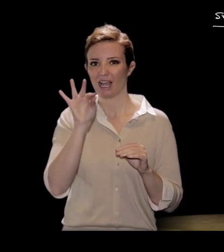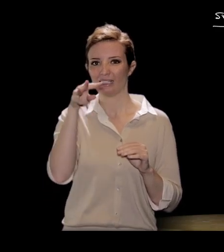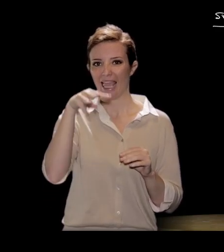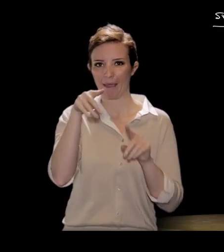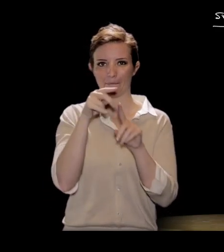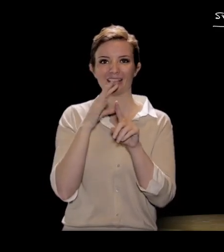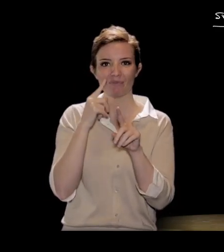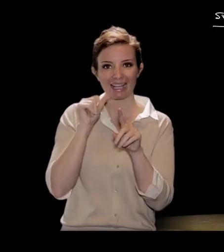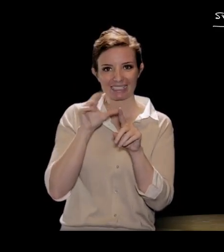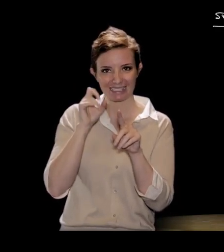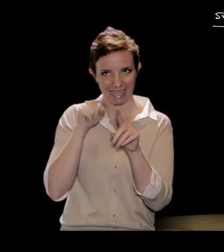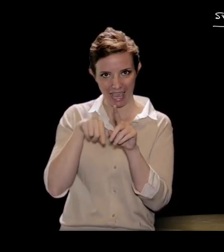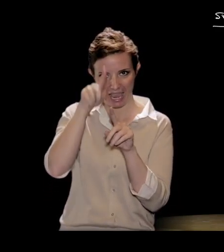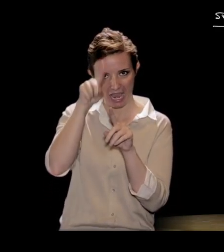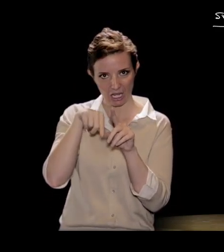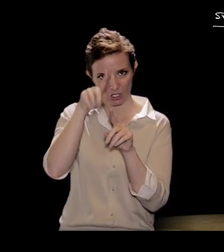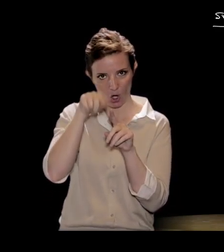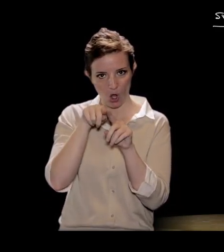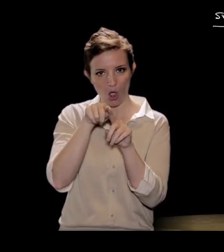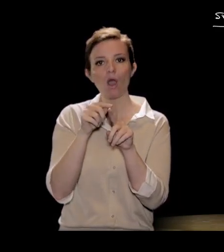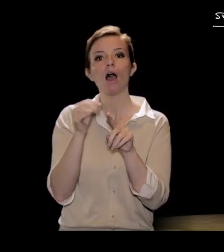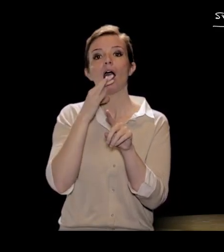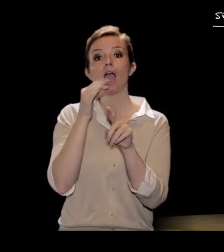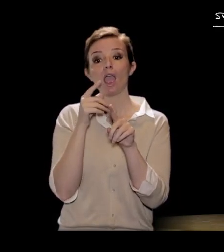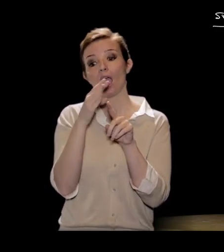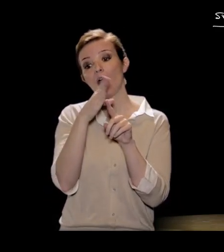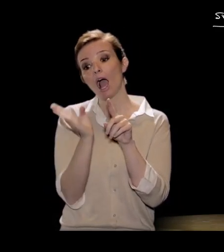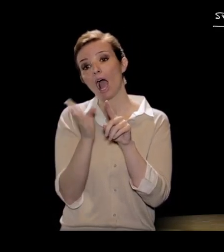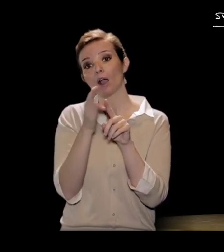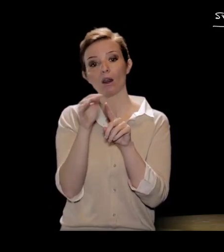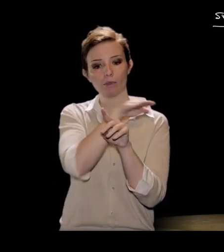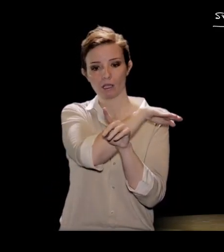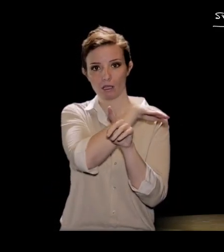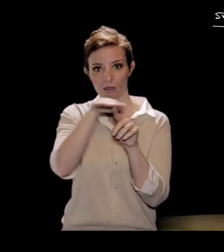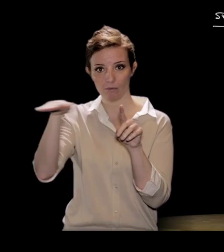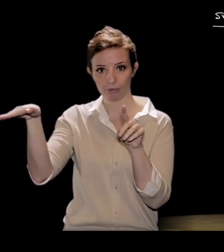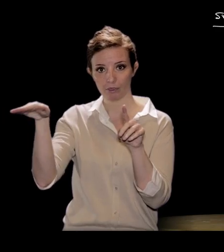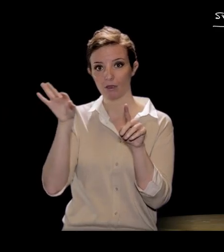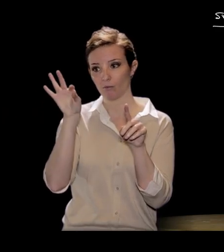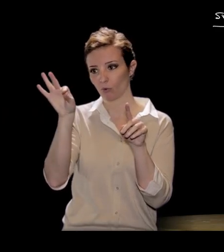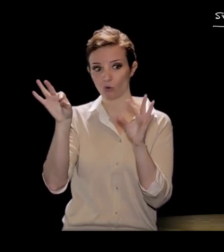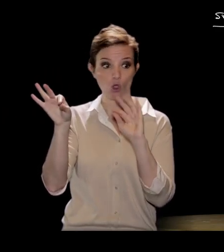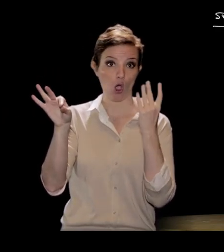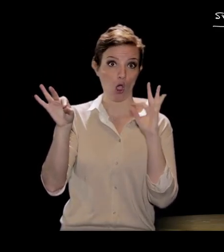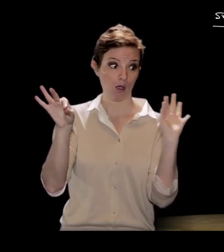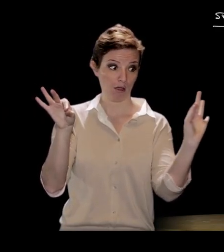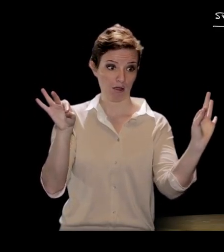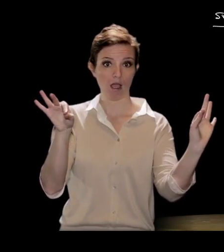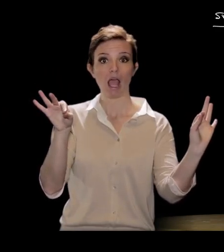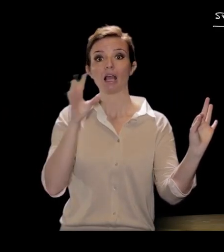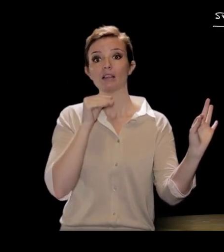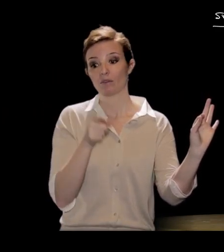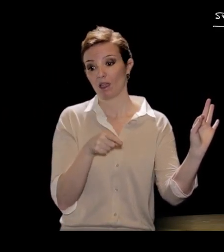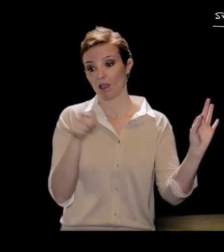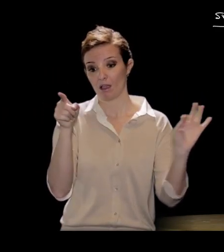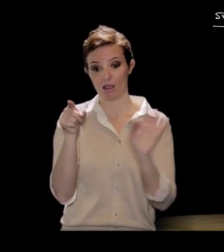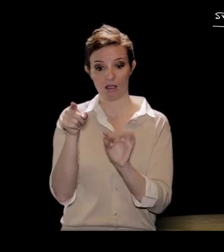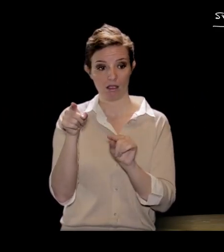seno, e in particolare l'angolo che stiamo cercando è quello caratterizzato da questo punto o questo punto, ossia l'angolo α